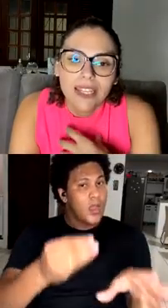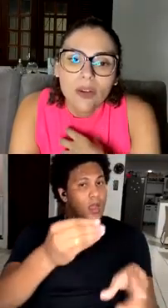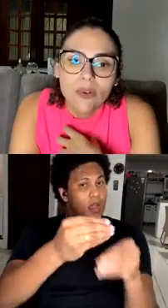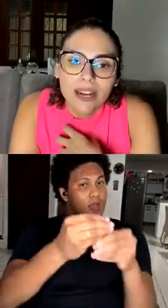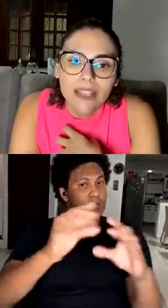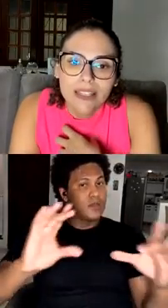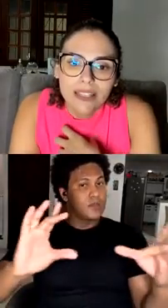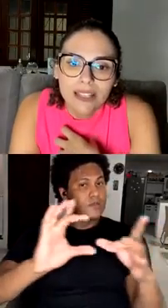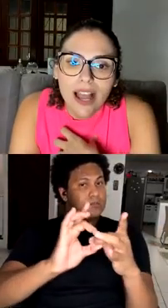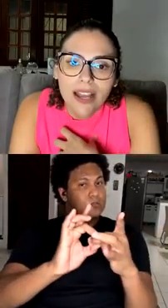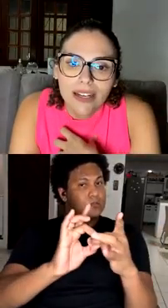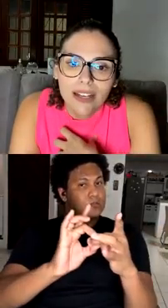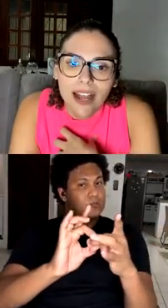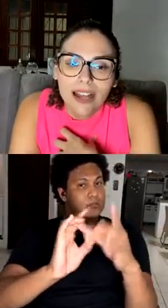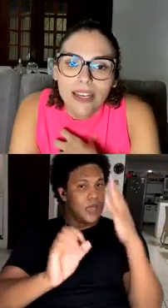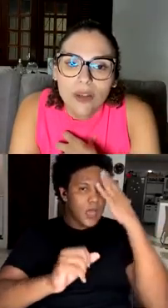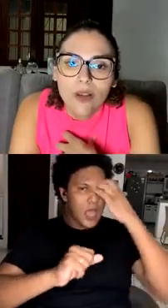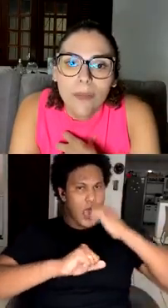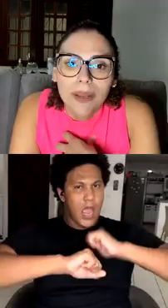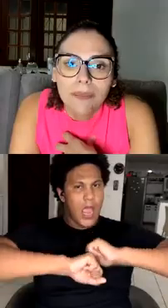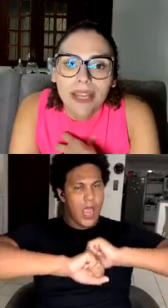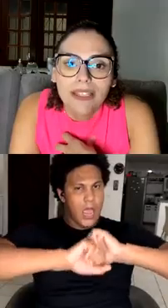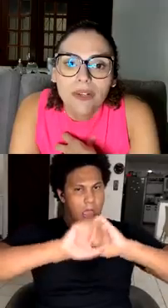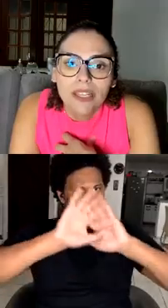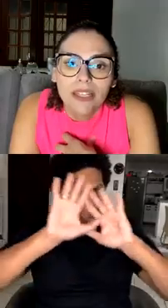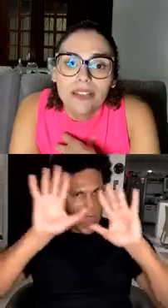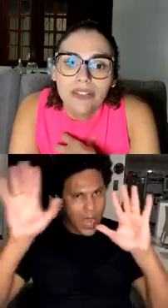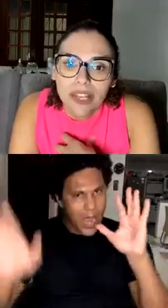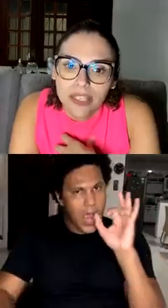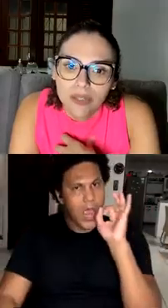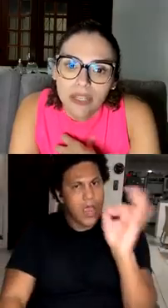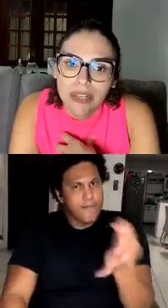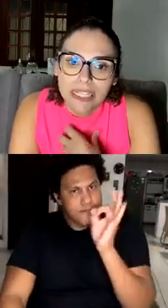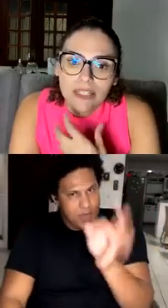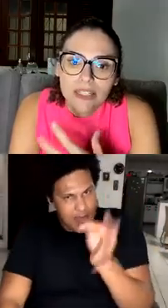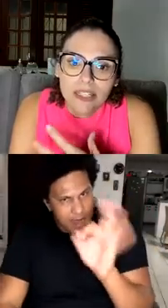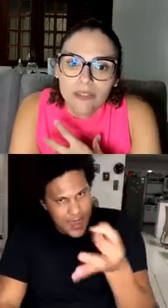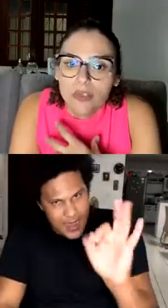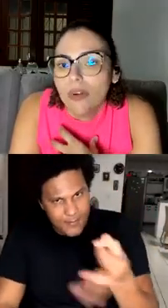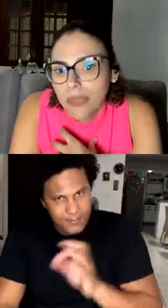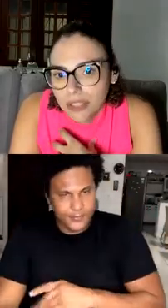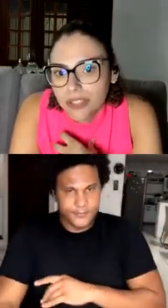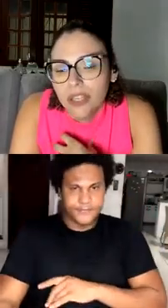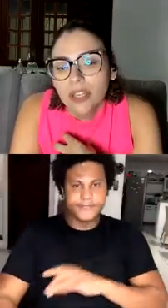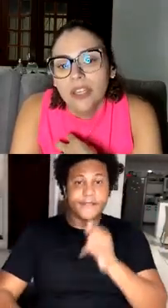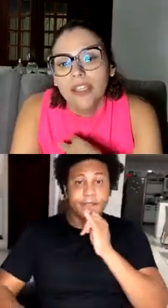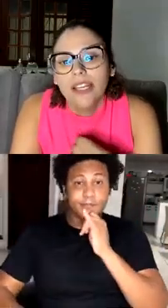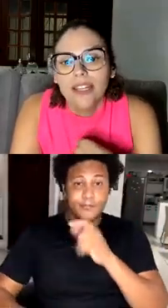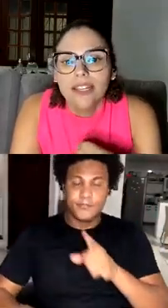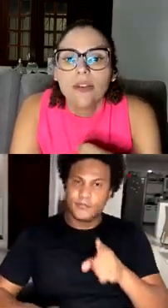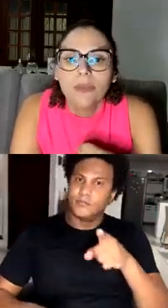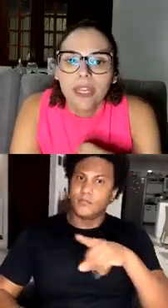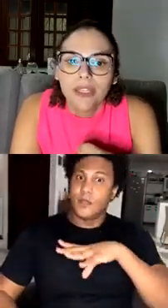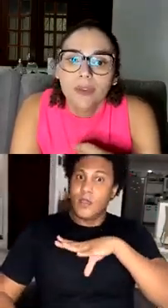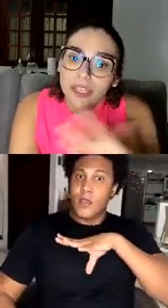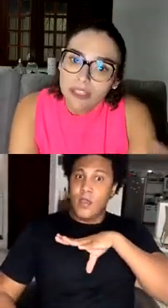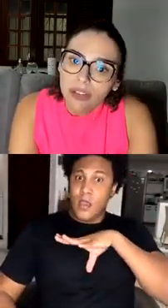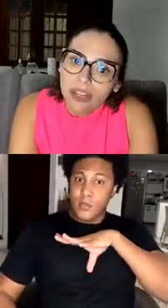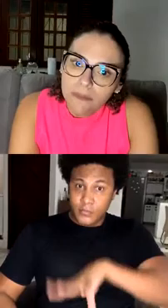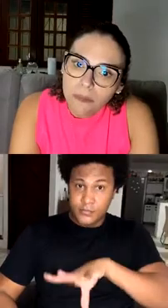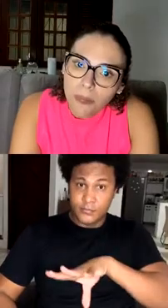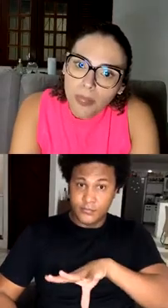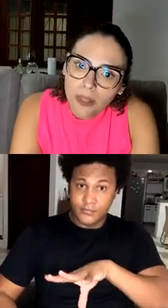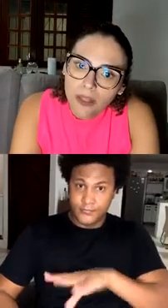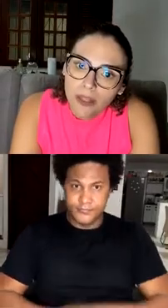A língua, ela é necessária, a língua, ela complementa o que eles veem, o acesso que eles têm visualmente. E aí eles compreendem o que eles